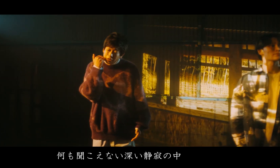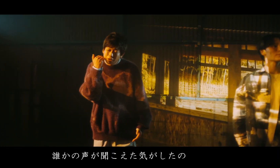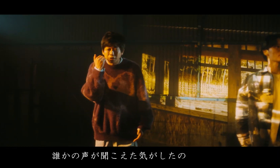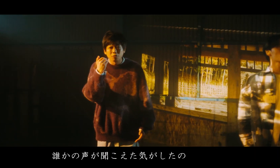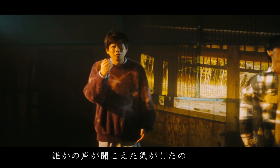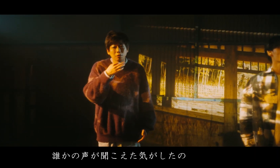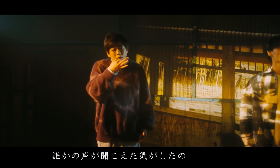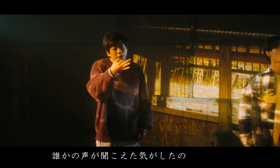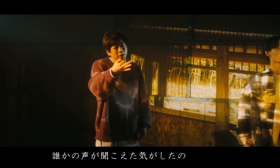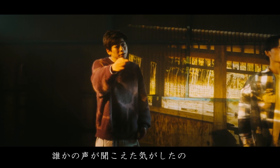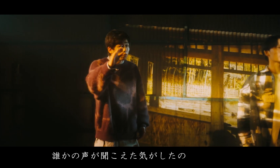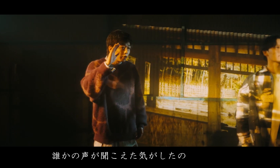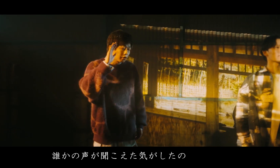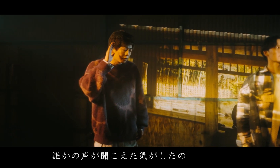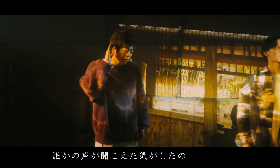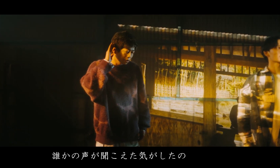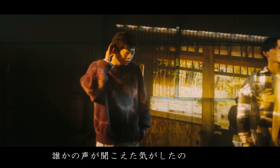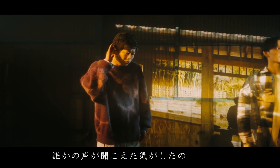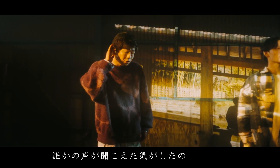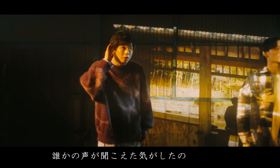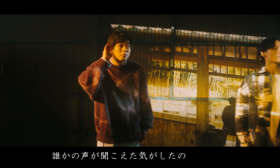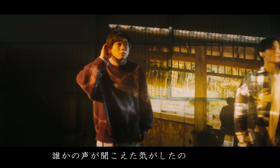誰かの声が聞こえた気がしたの。